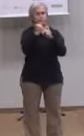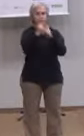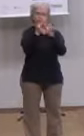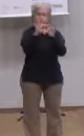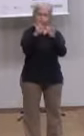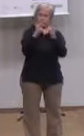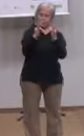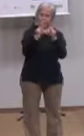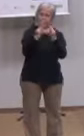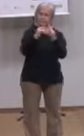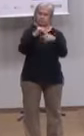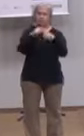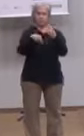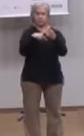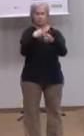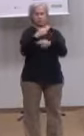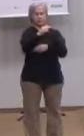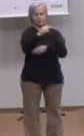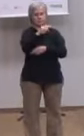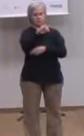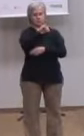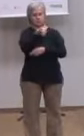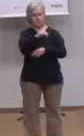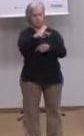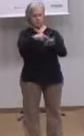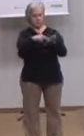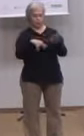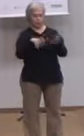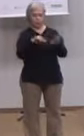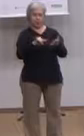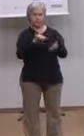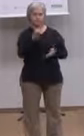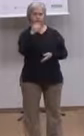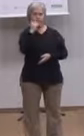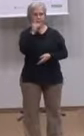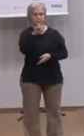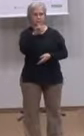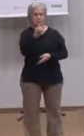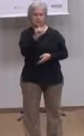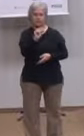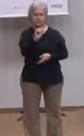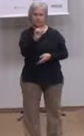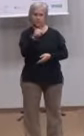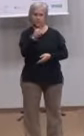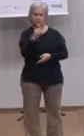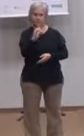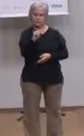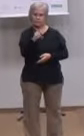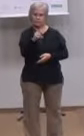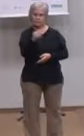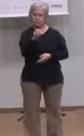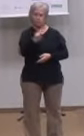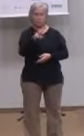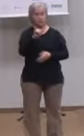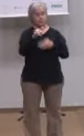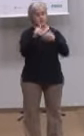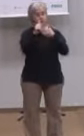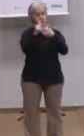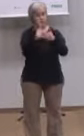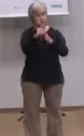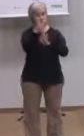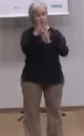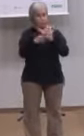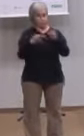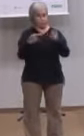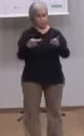Social. O relator, inclusive, vai ser o deputado João Campos, que vai encaminhar para frente. O